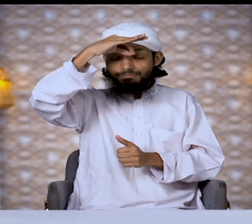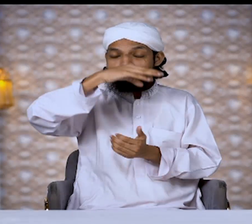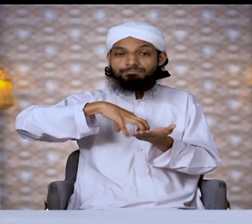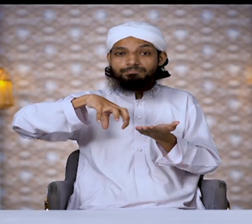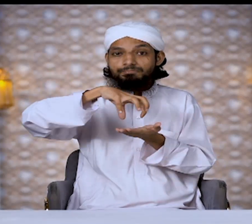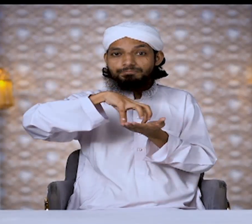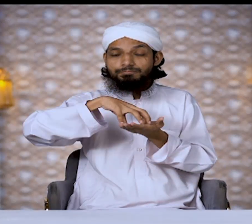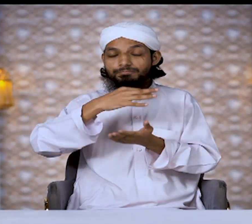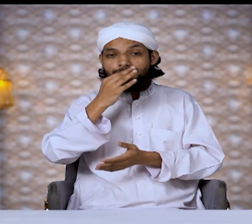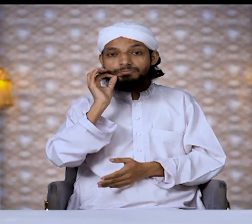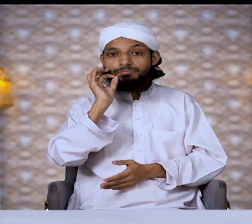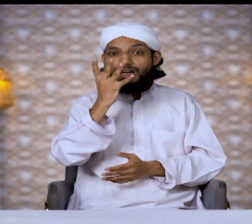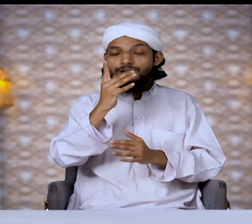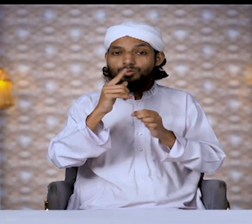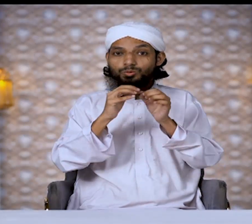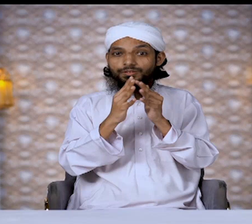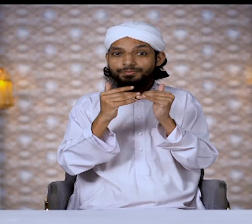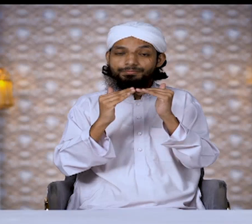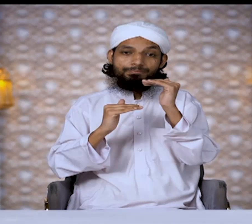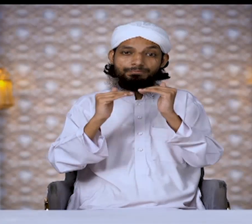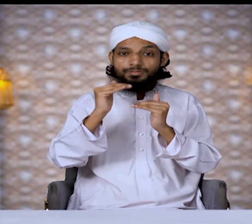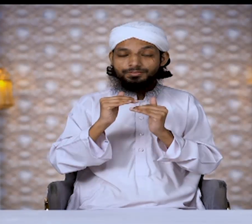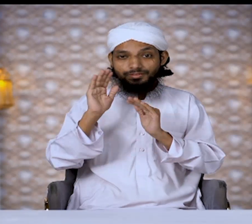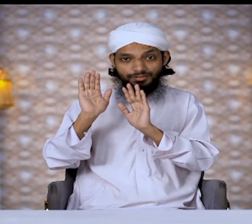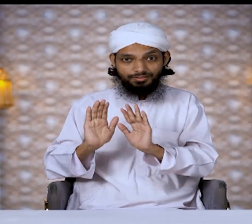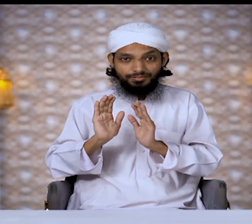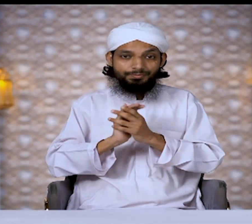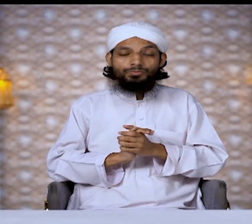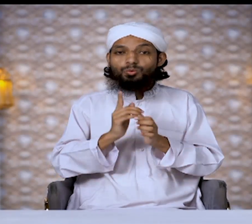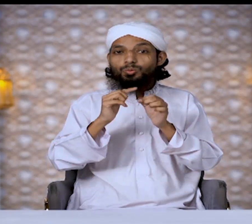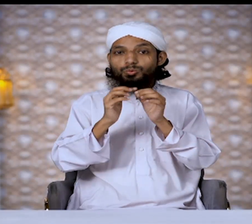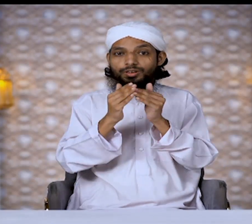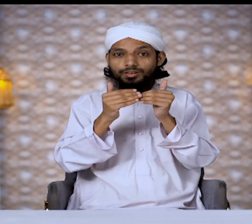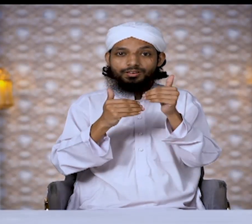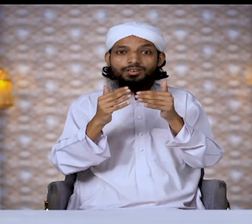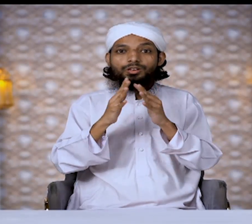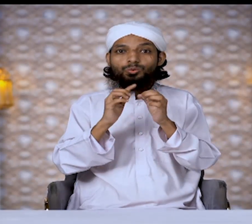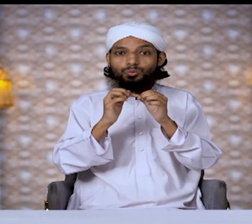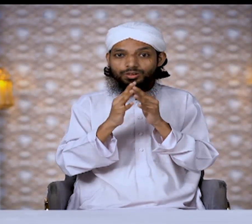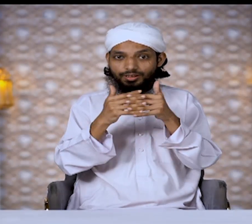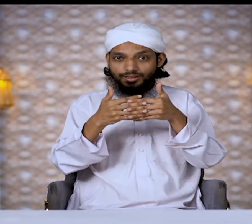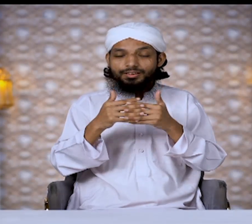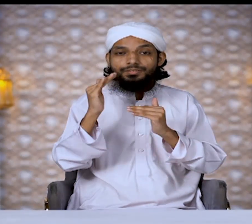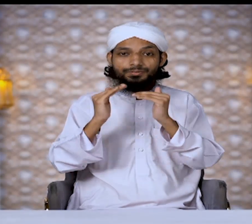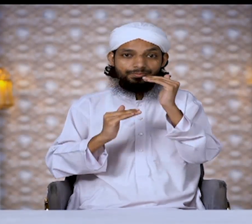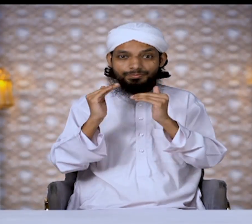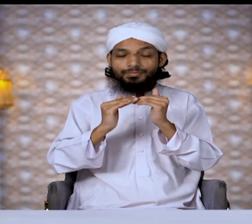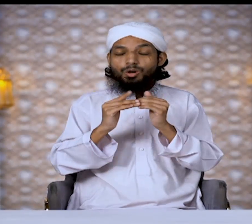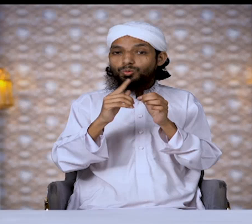وہ عظیم ترین مترجم یعنی ترجمہ کرنے والے ہیں جنہوں نے قرآن کریم کا ایسا ترجمہ پیش کیا جس میں روح